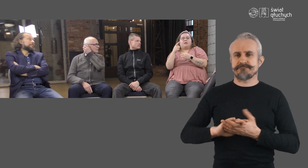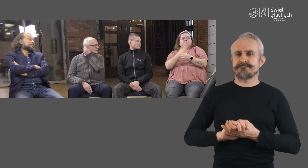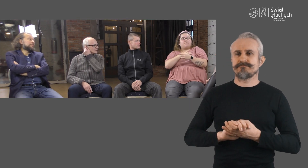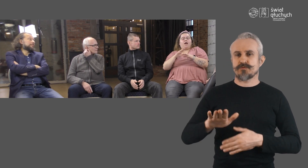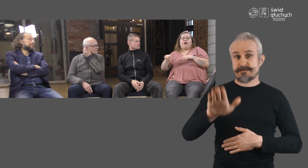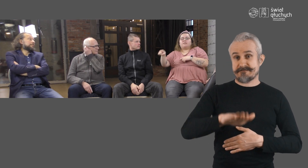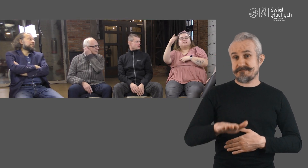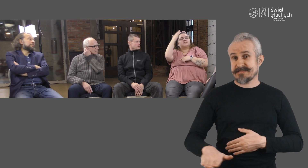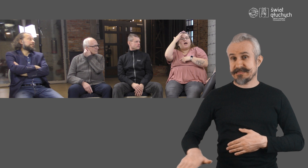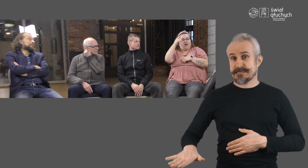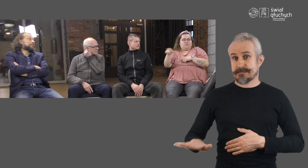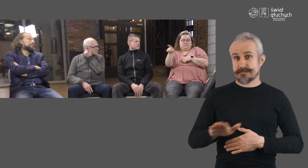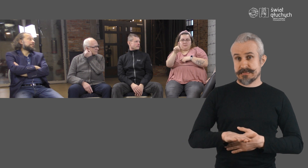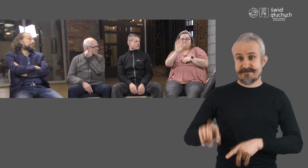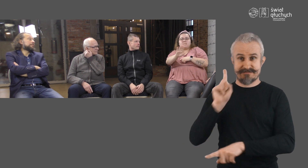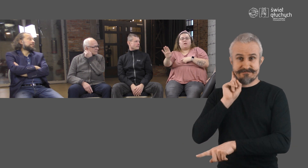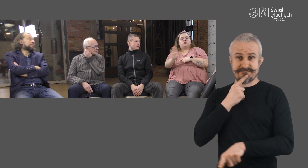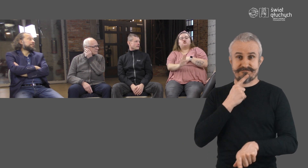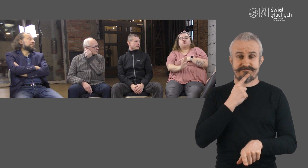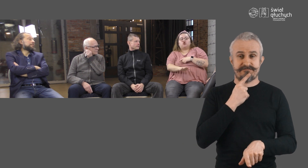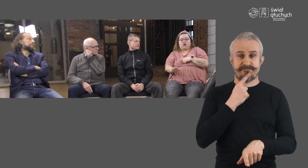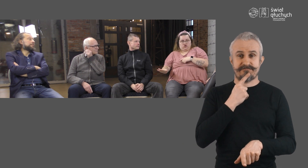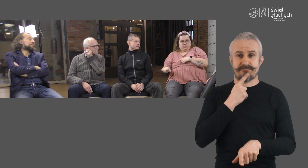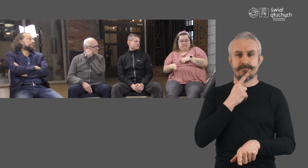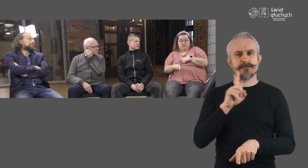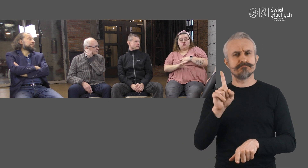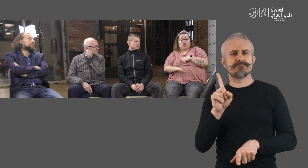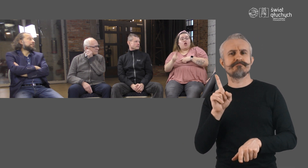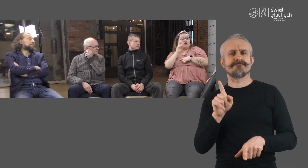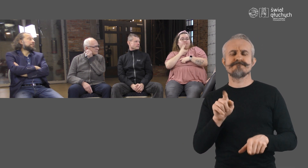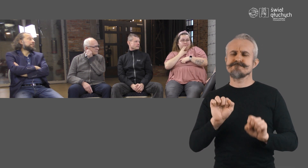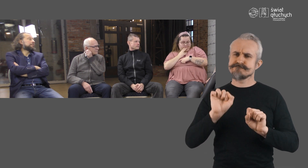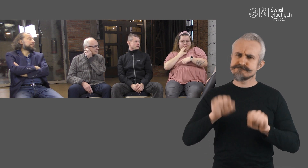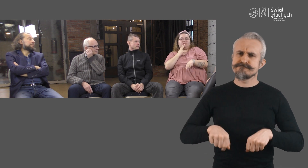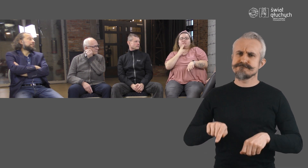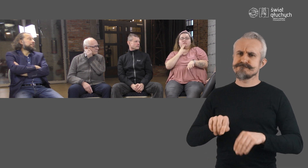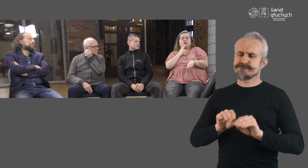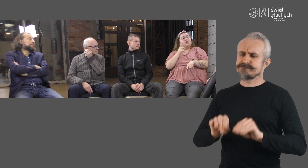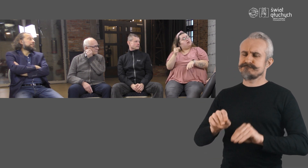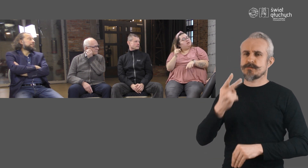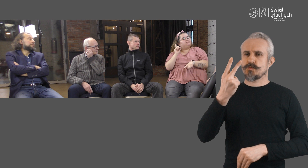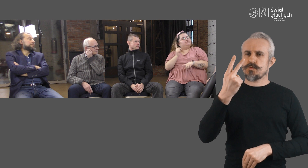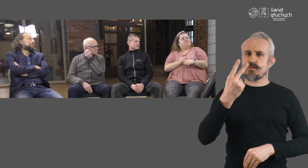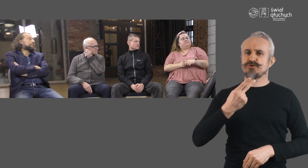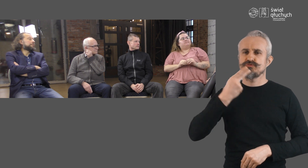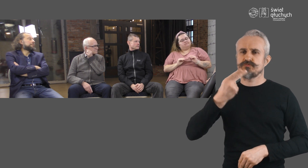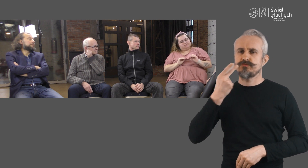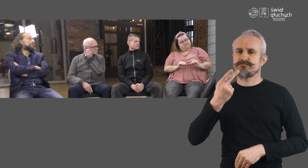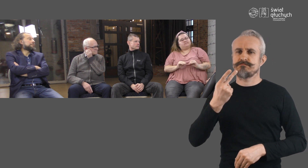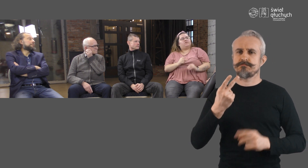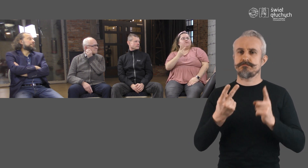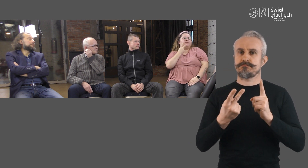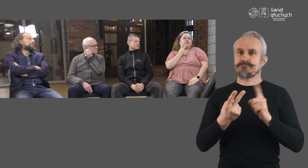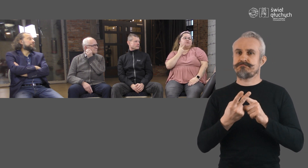Ja też chciałam do tego nawiązać. Mam znajomych, mają dzieci. Dzieci są głuche.